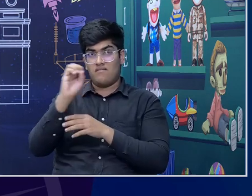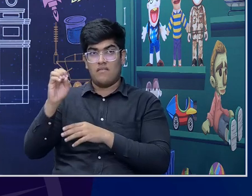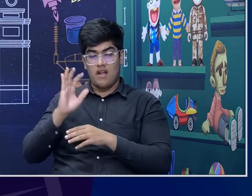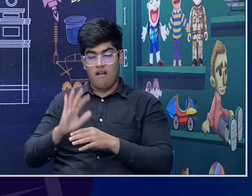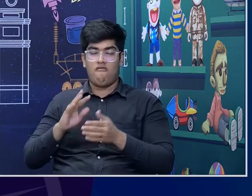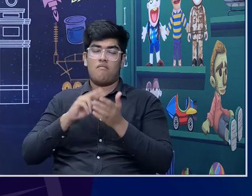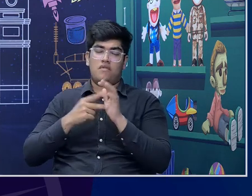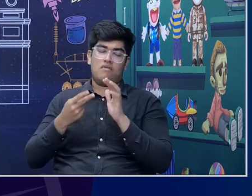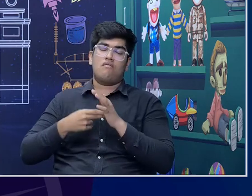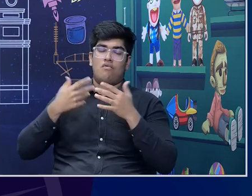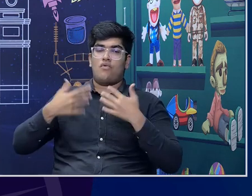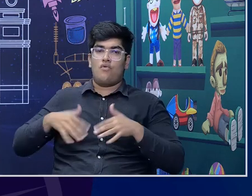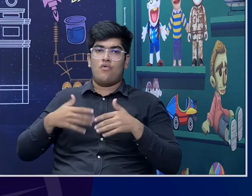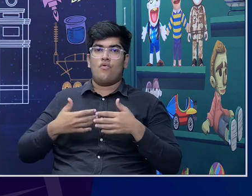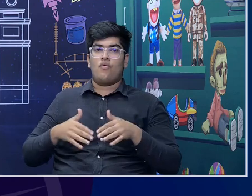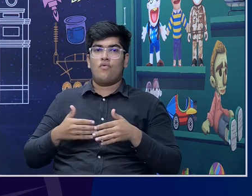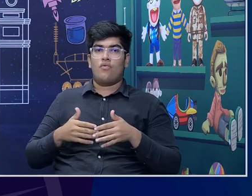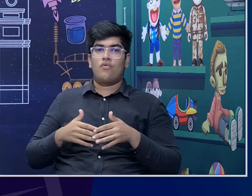सोचिए कि